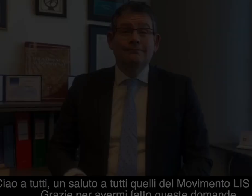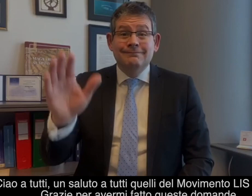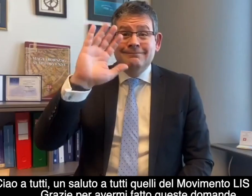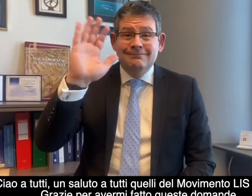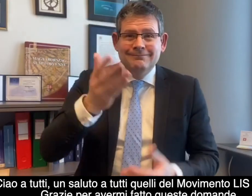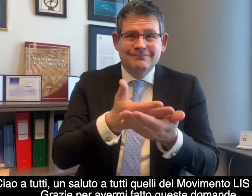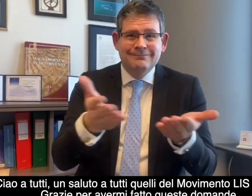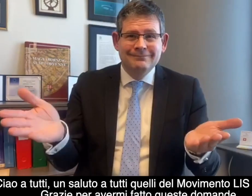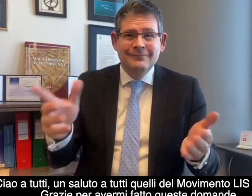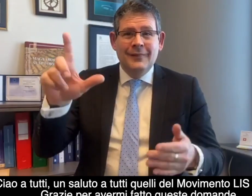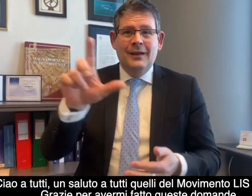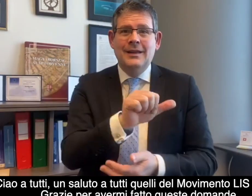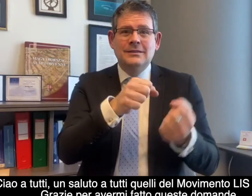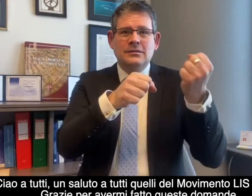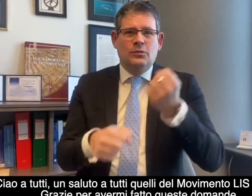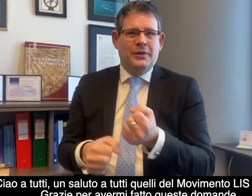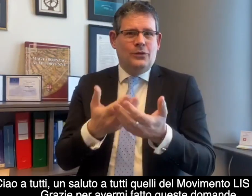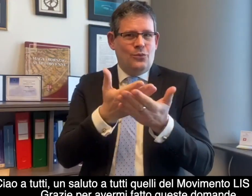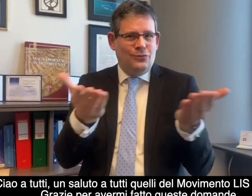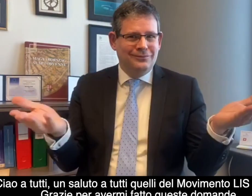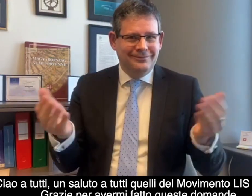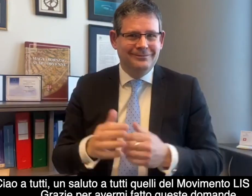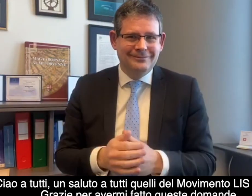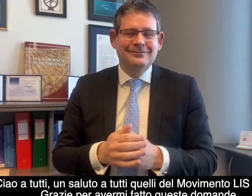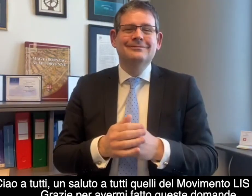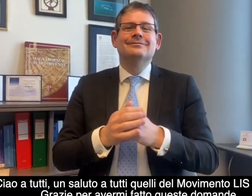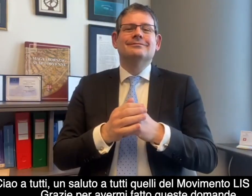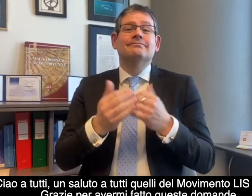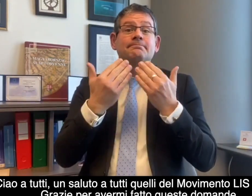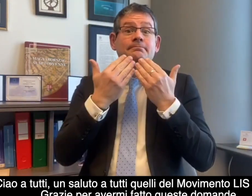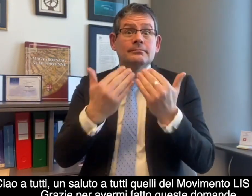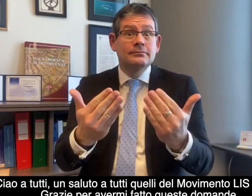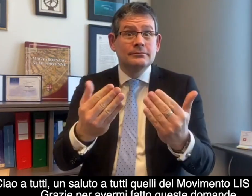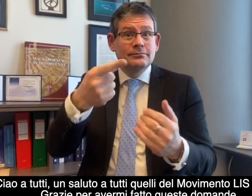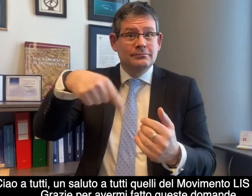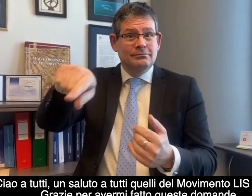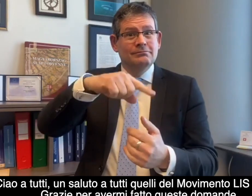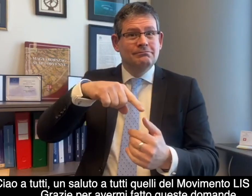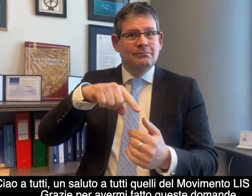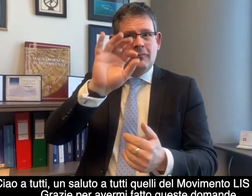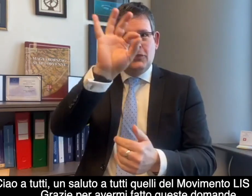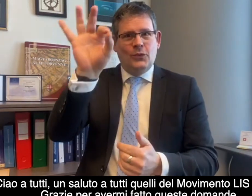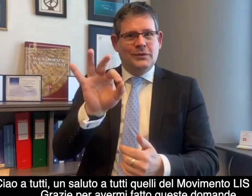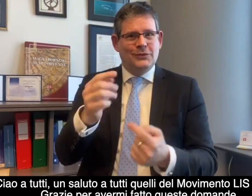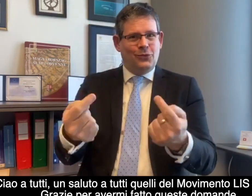ciao a tutti un saluto a voi del movimento lì subito grazie davvero per avermi fatto queste